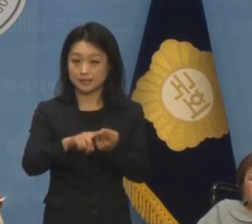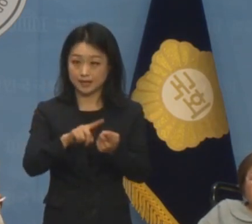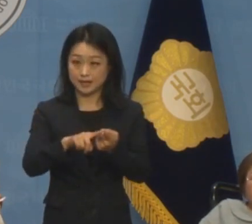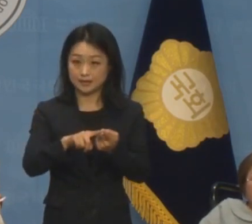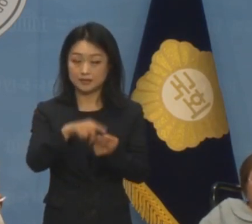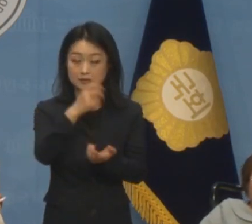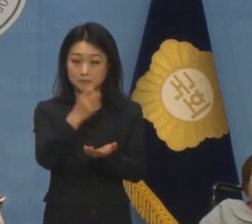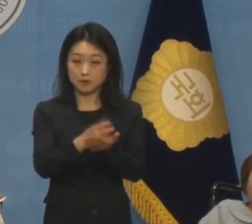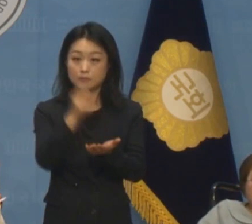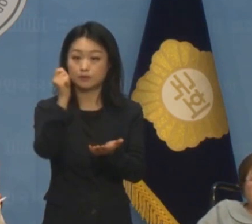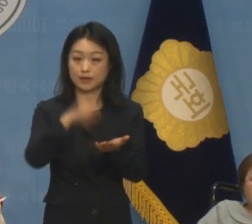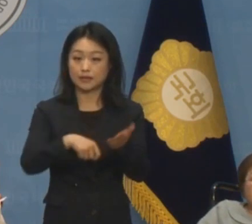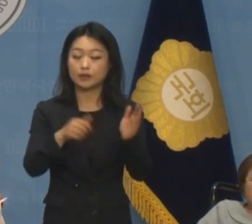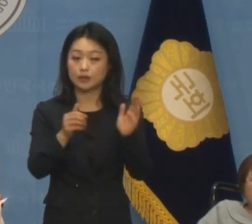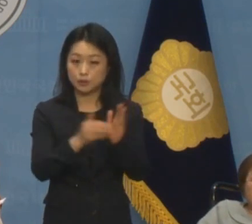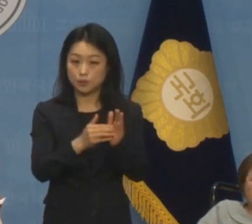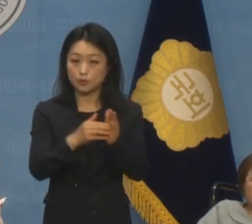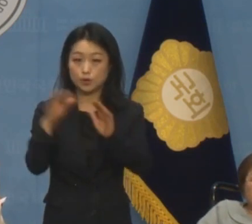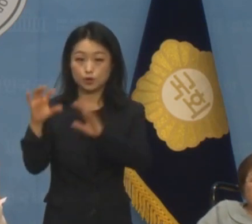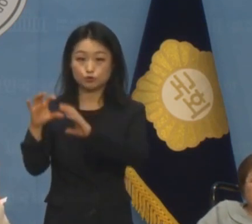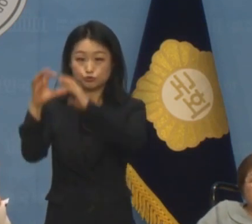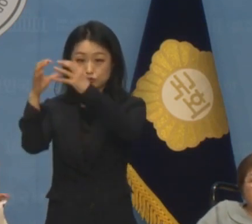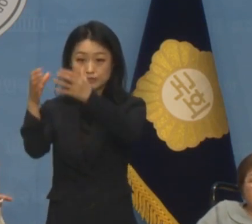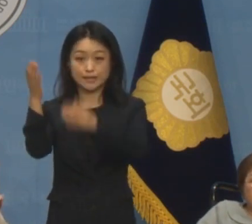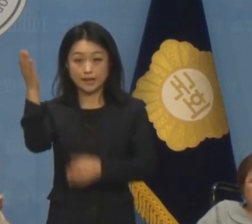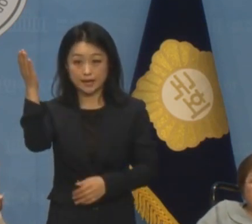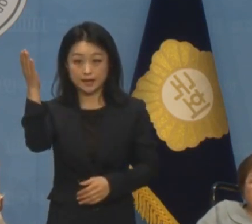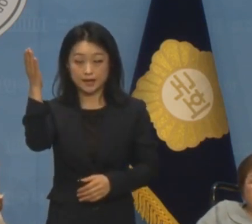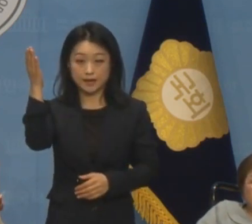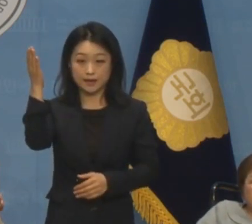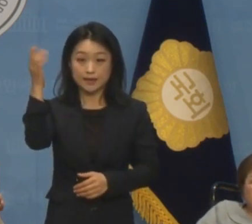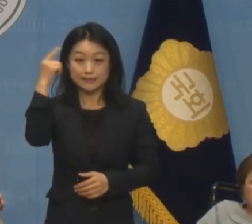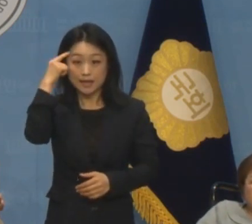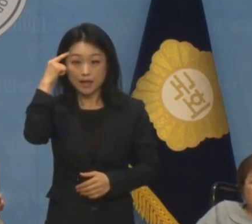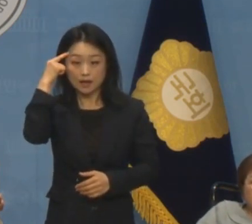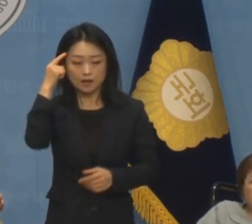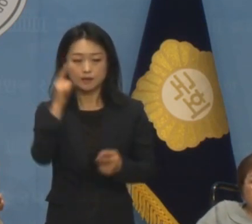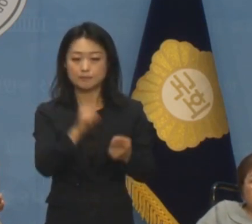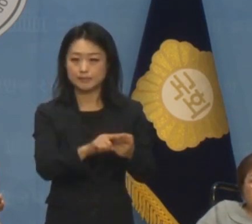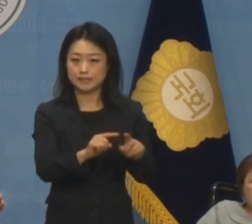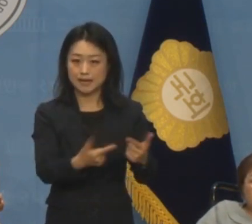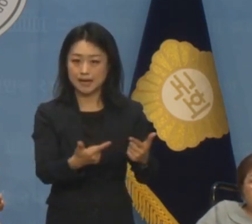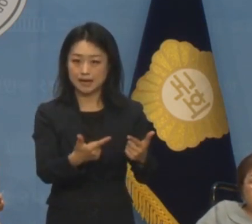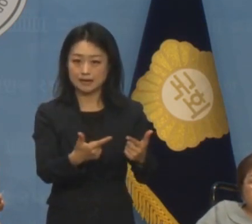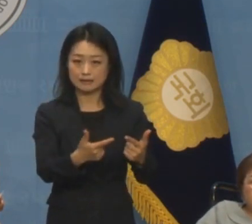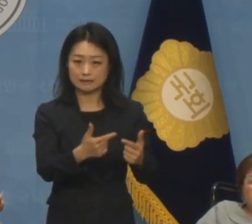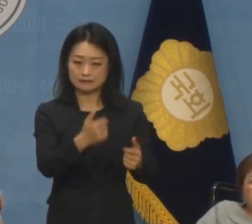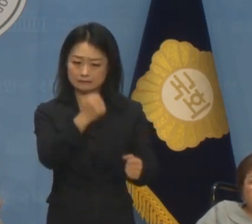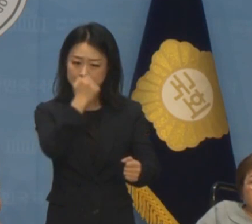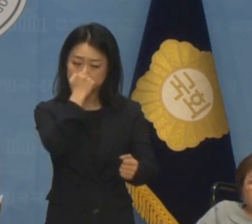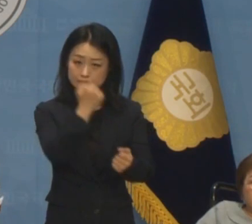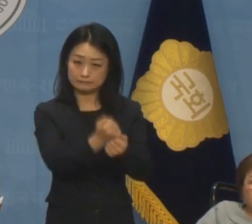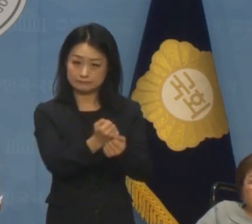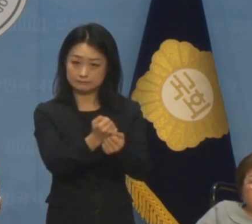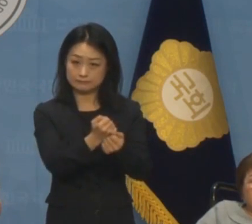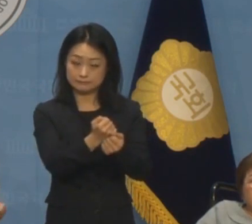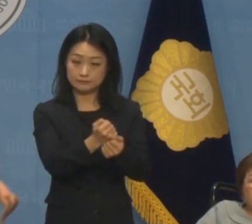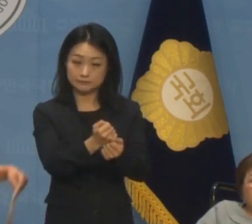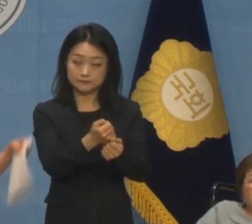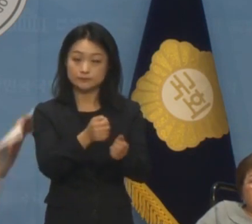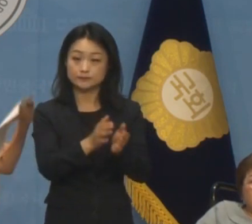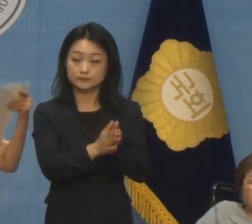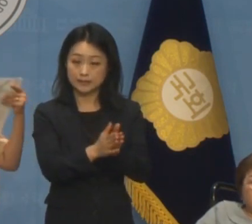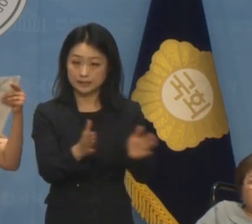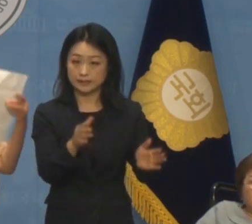폐지안을 가결하며 국제사회의 흐름을 역행하는 만행을 저질렀습니다.